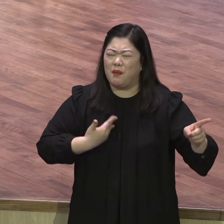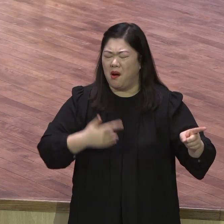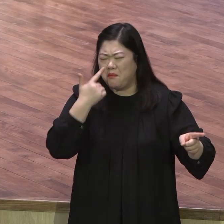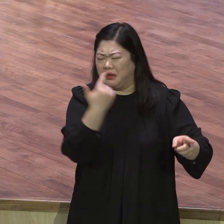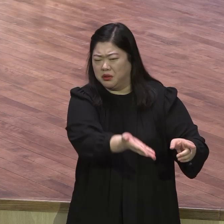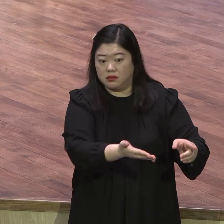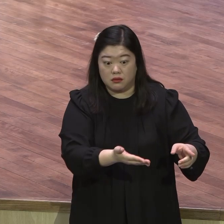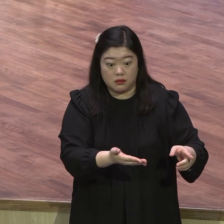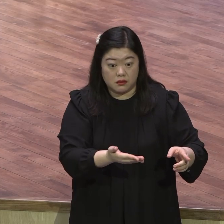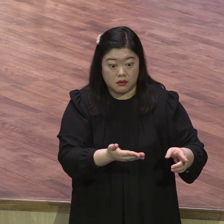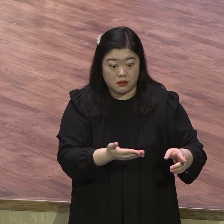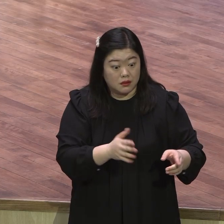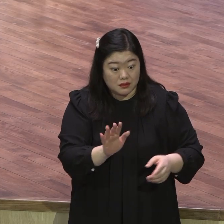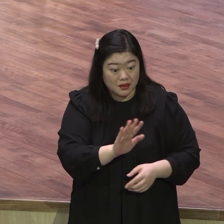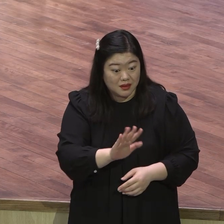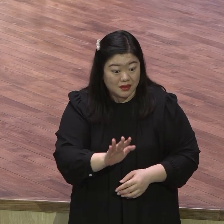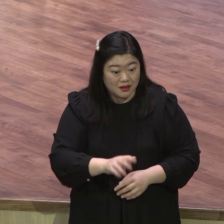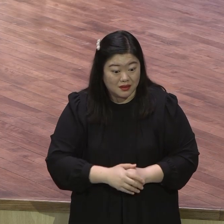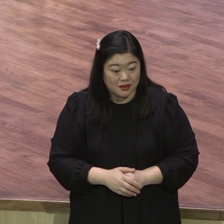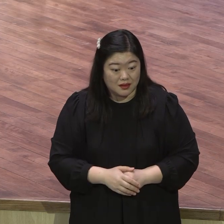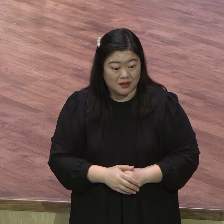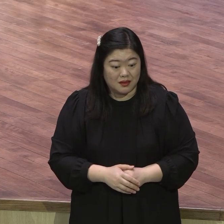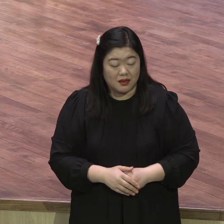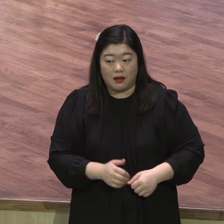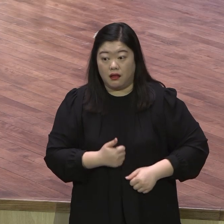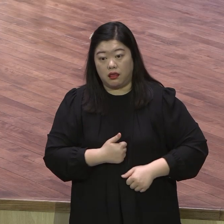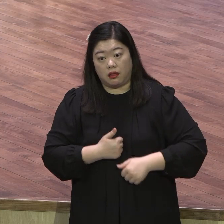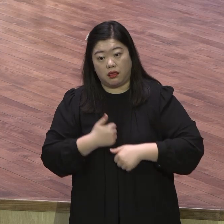가만히 놔두면 타락 되어 있어요.